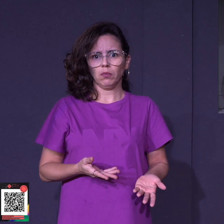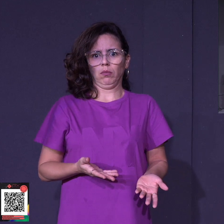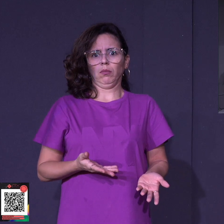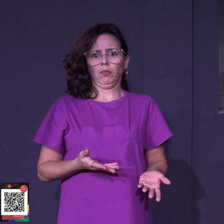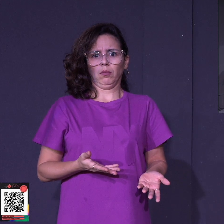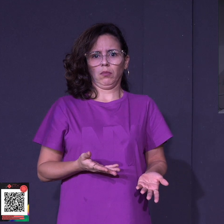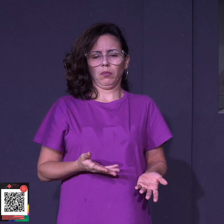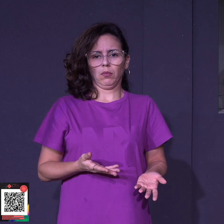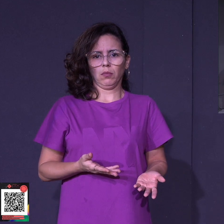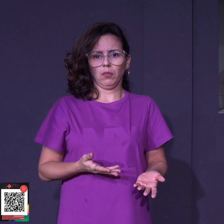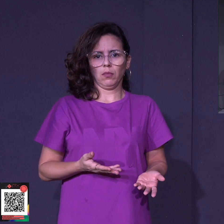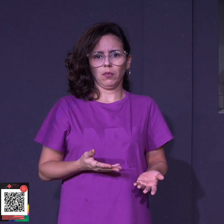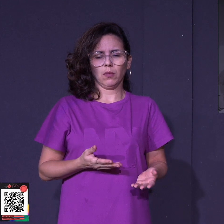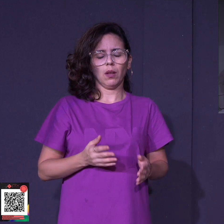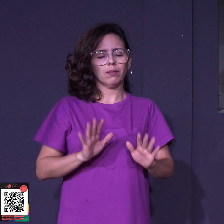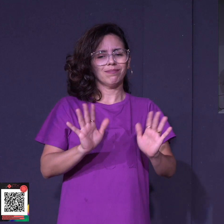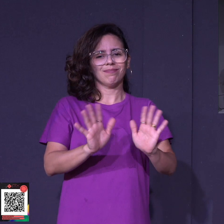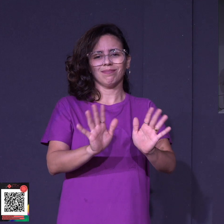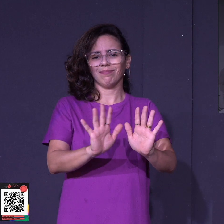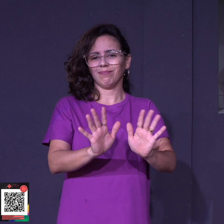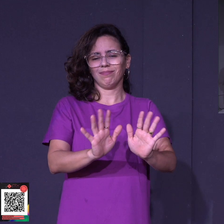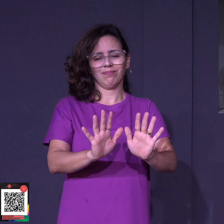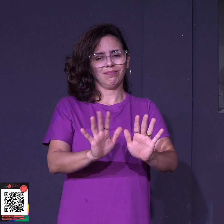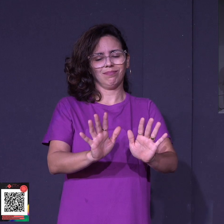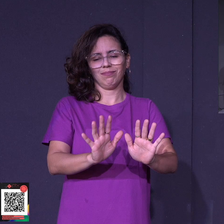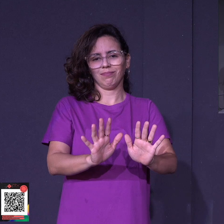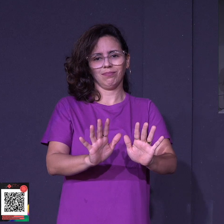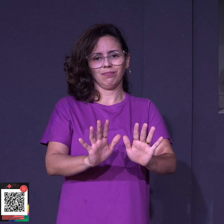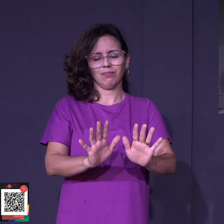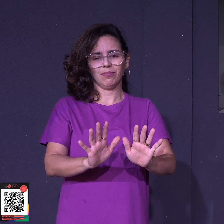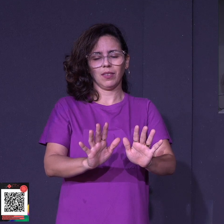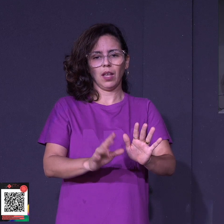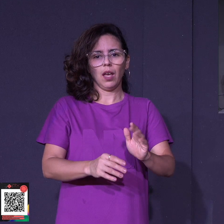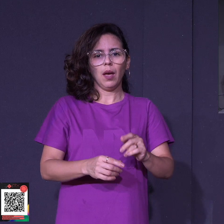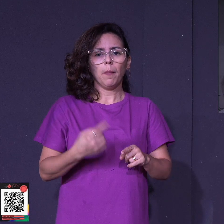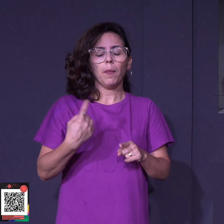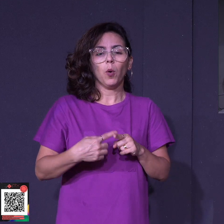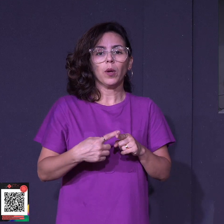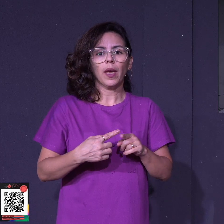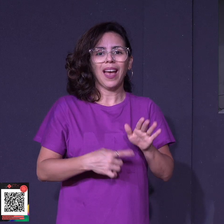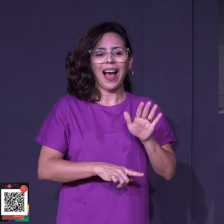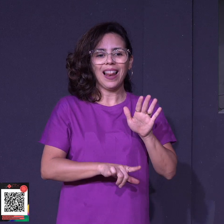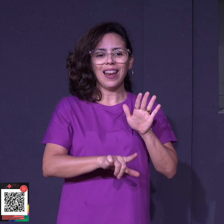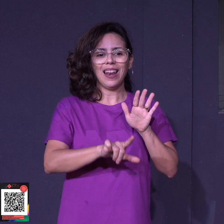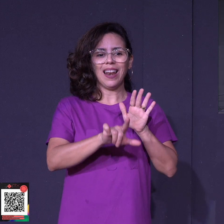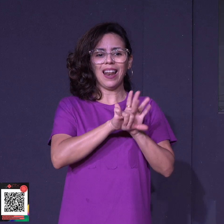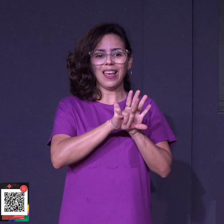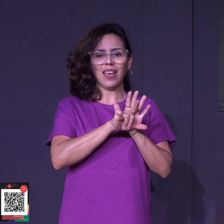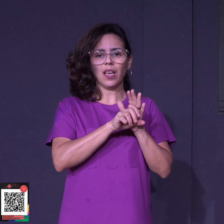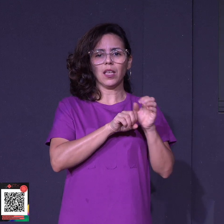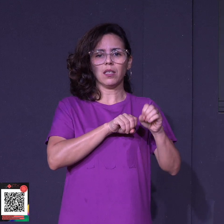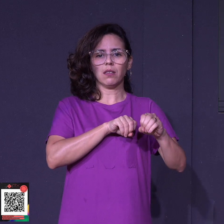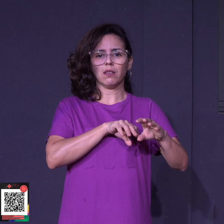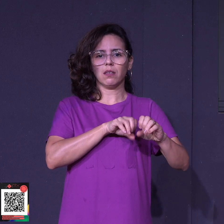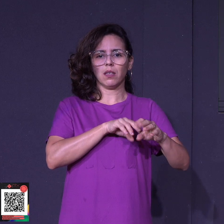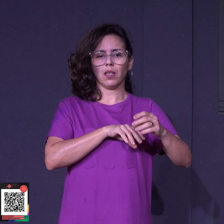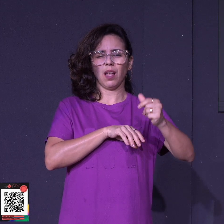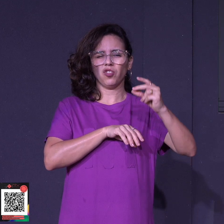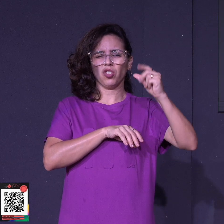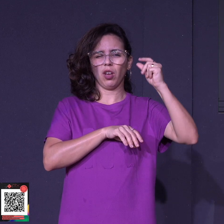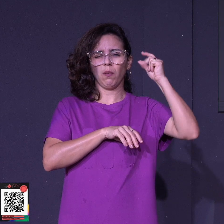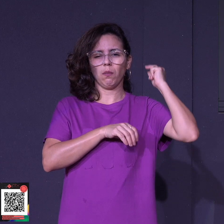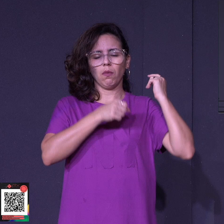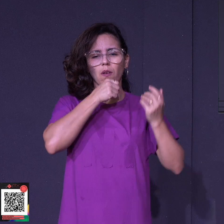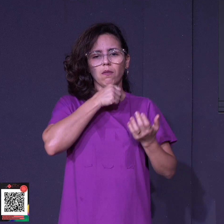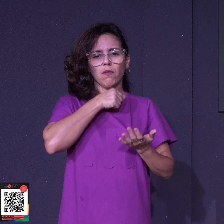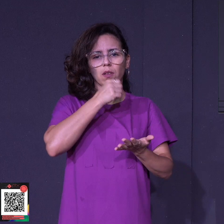medida. Esse é o ensinamento da lei. E eu quero deixar isso claro aqui. E é maravilhoso quando a gente vai estudar